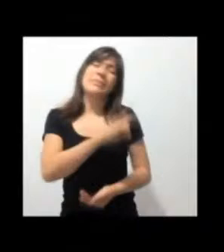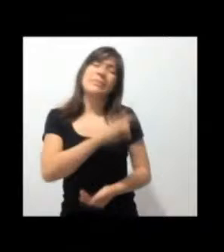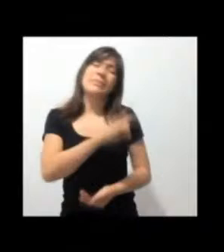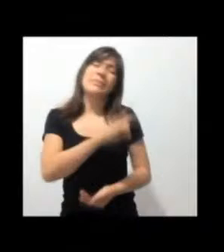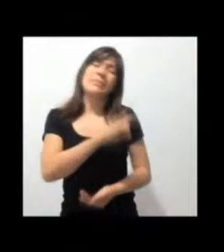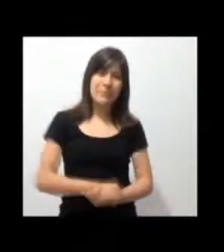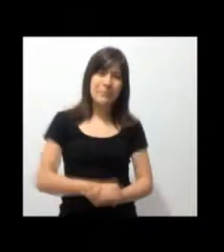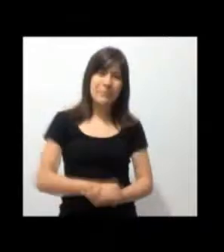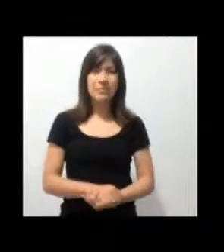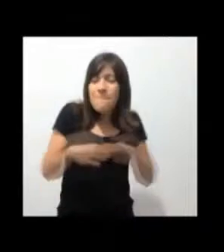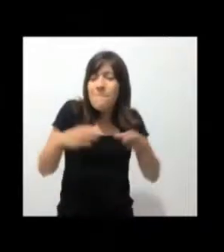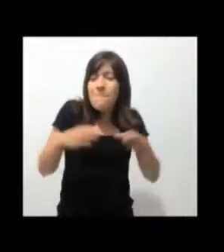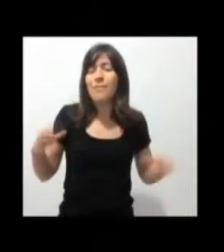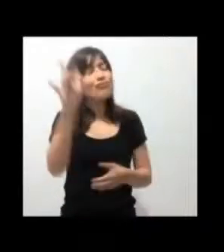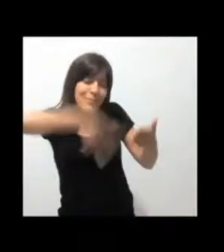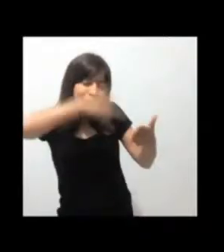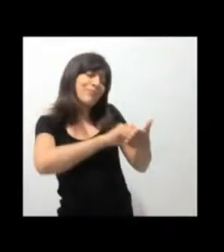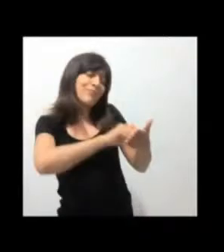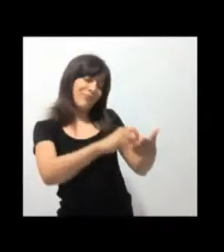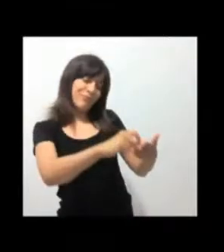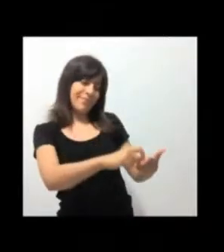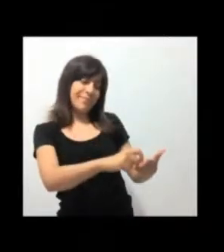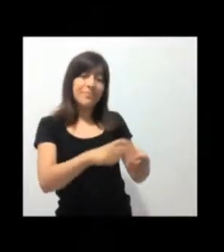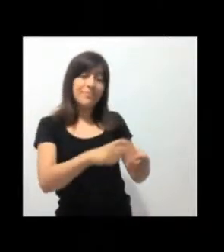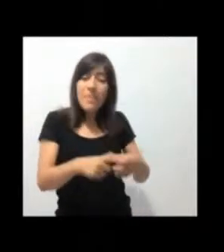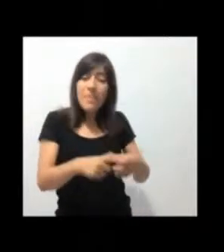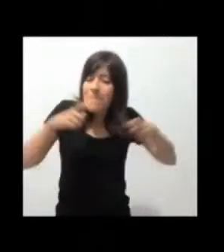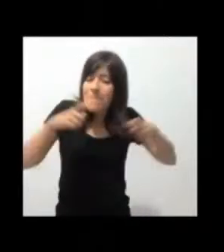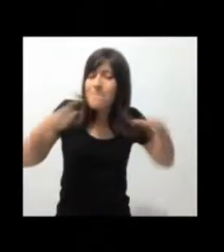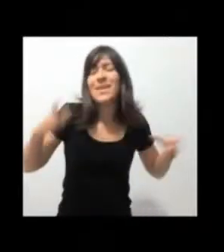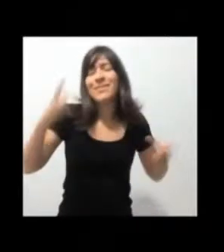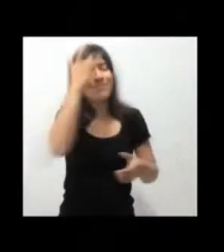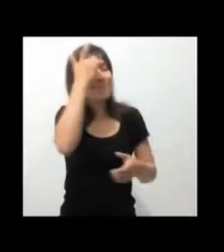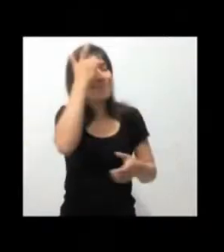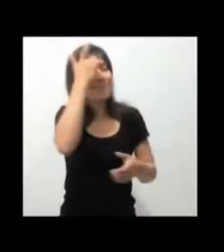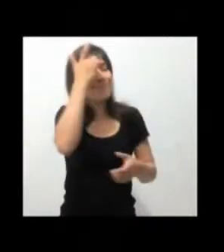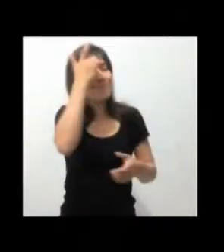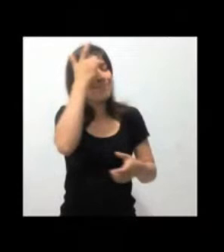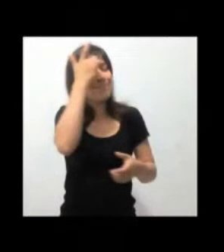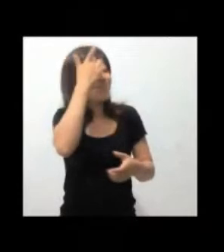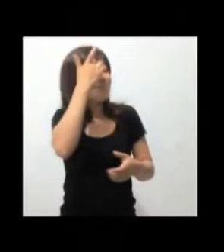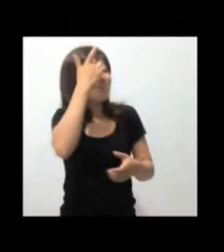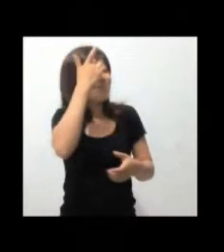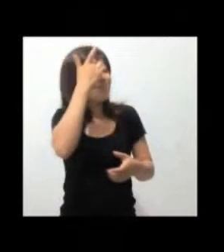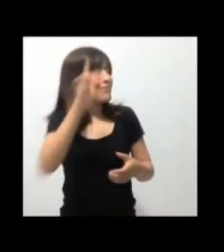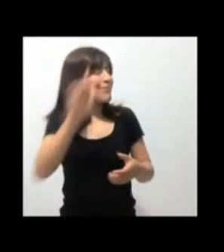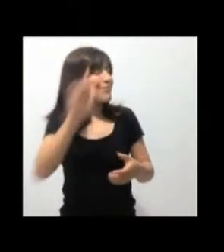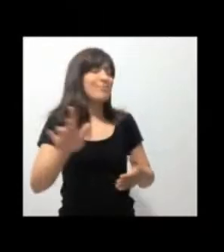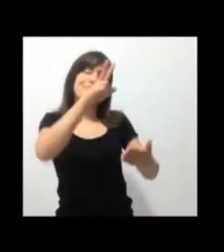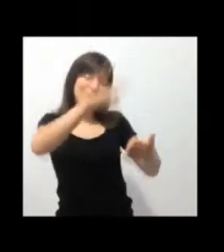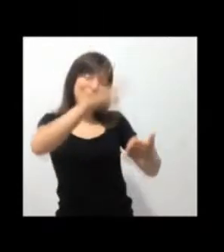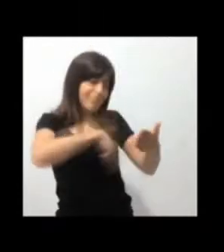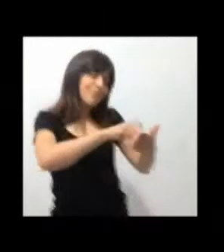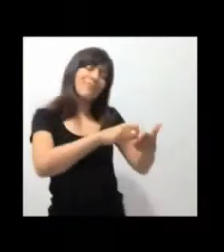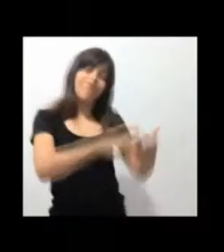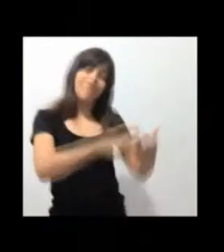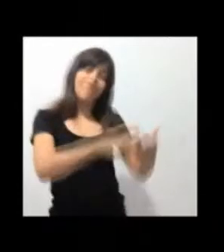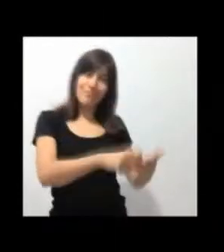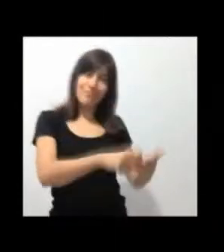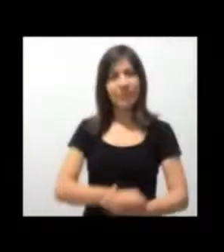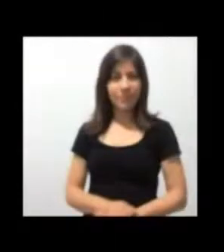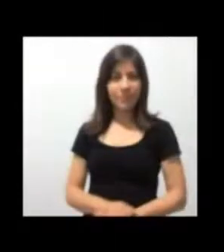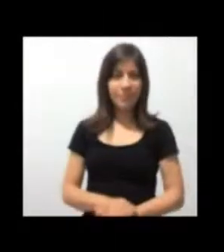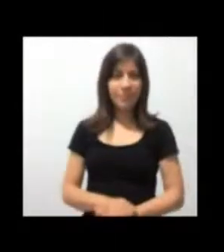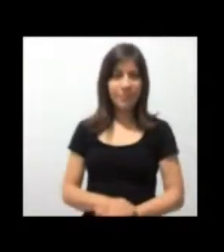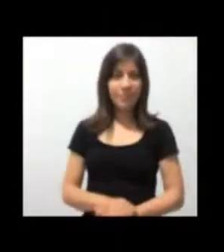escolaridade. Mais da metade não tem escolaridade. E por que, que esse número é tão alto